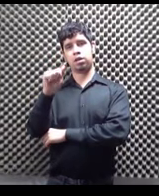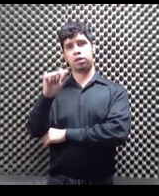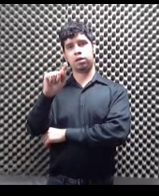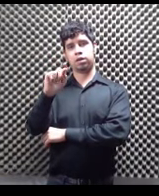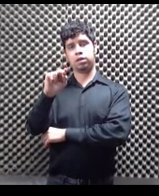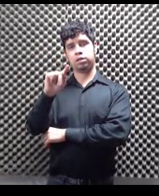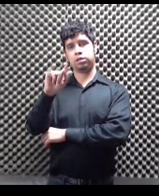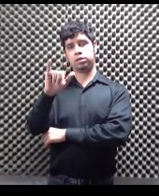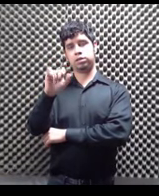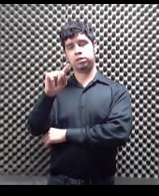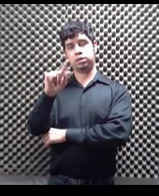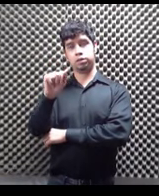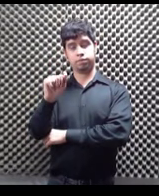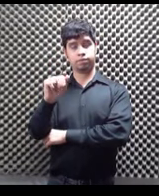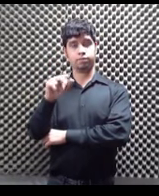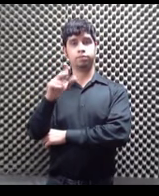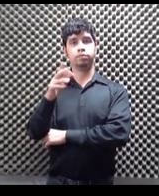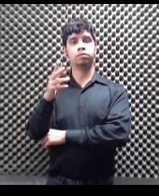Okay. Y el